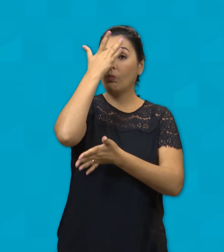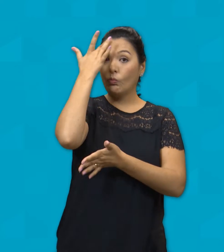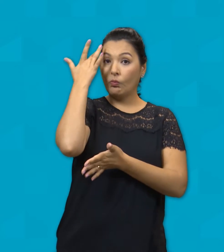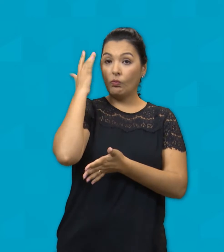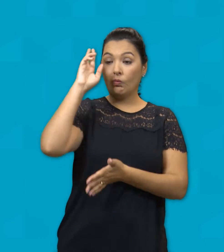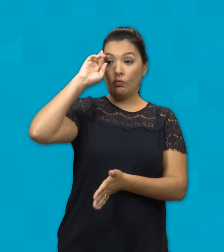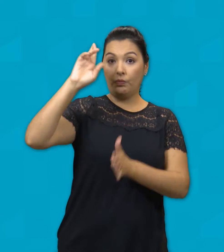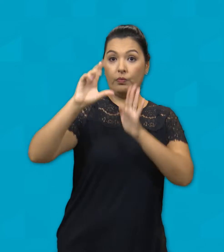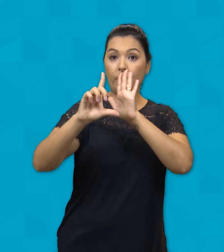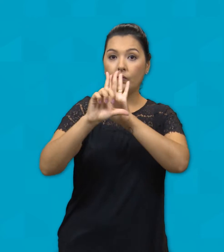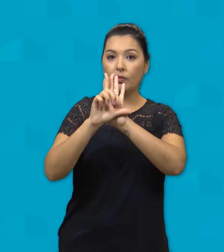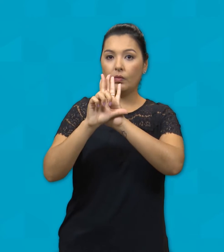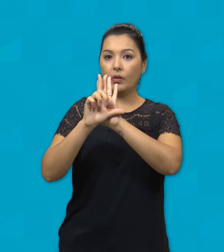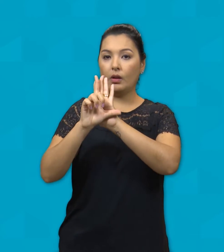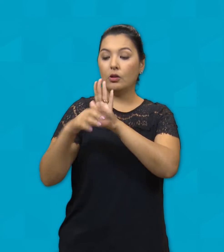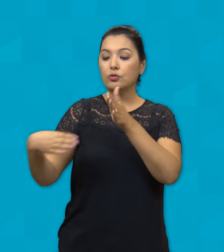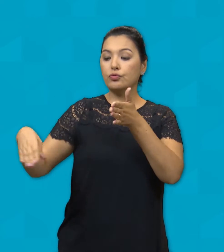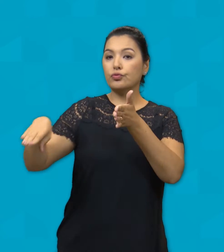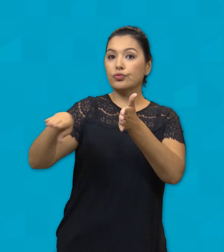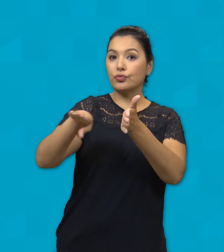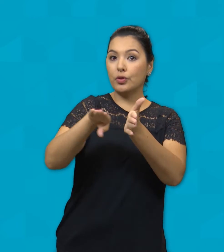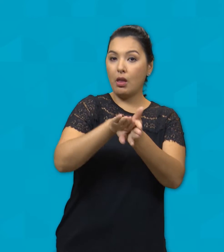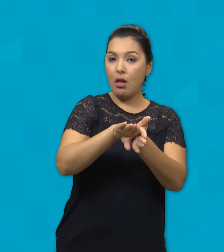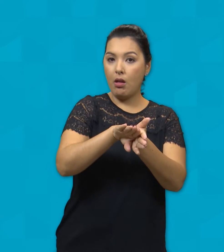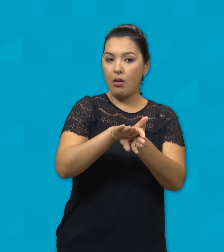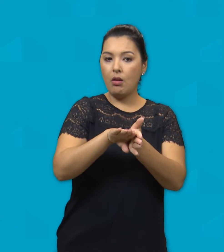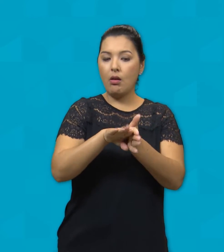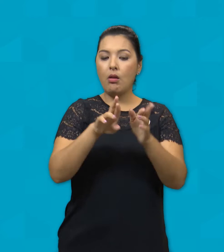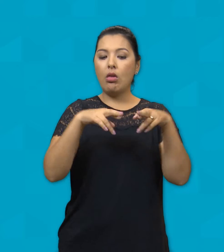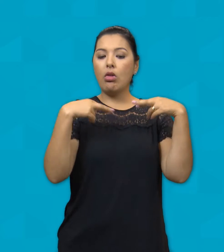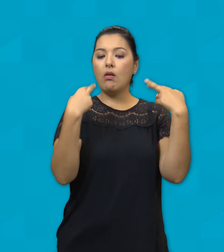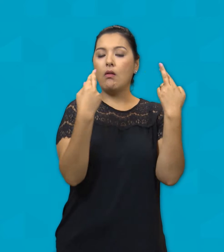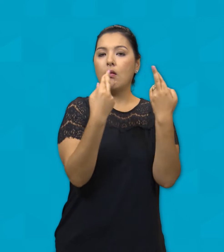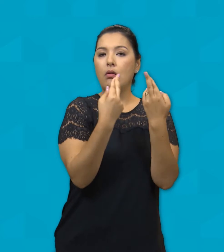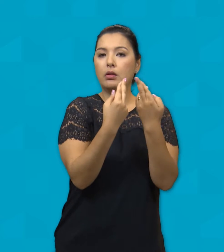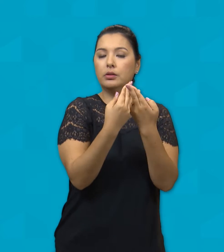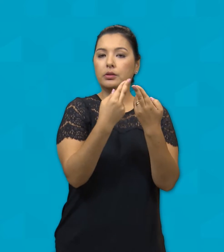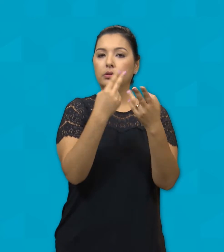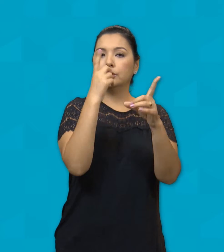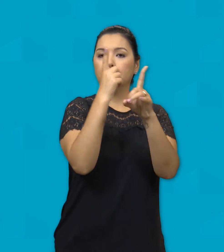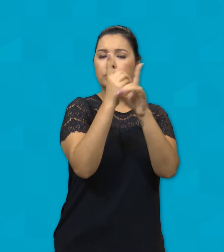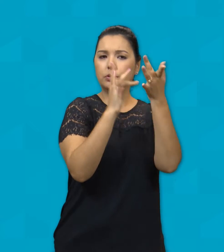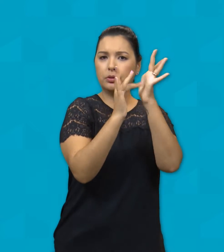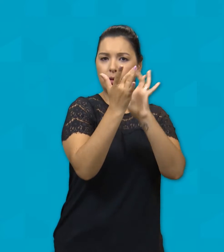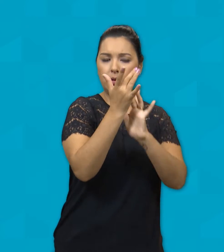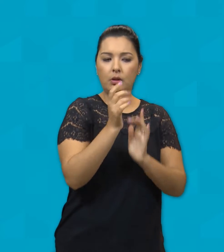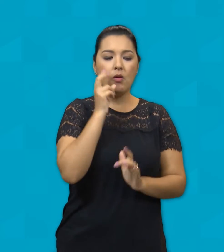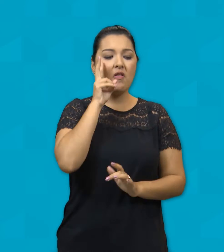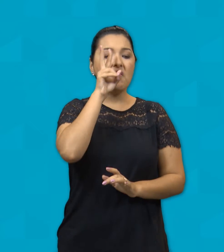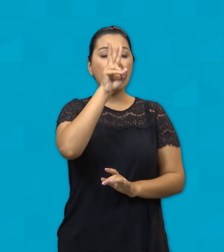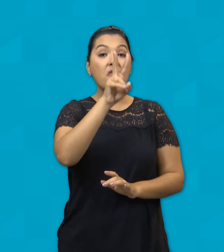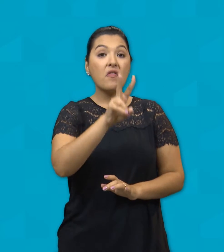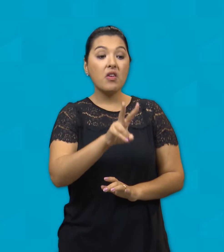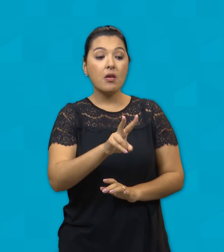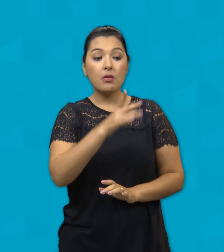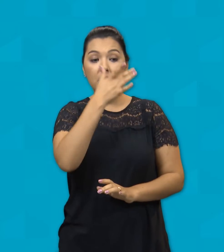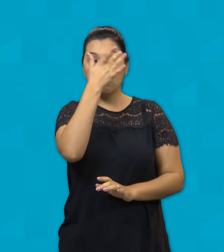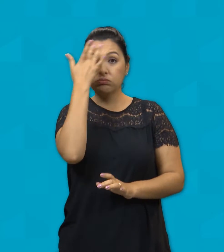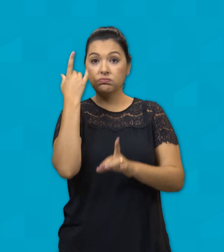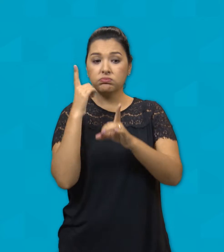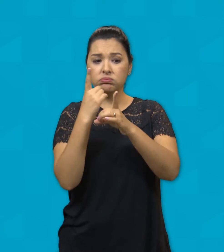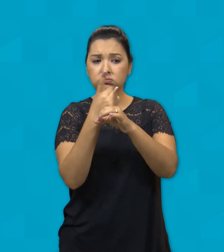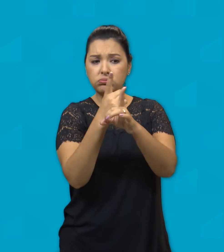lei vieram de Jerusalém e se reuniram em torno de Jesus. Eles viam que alguns dos